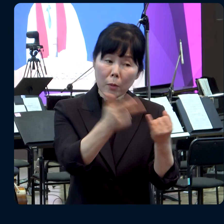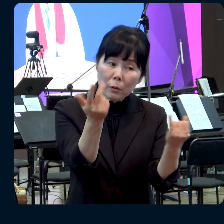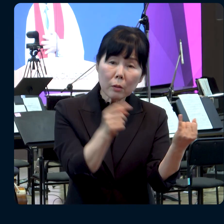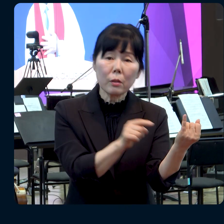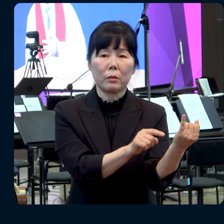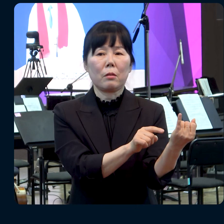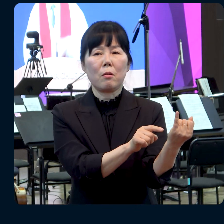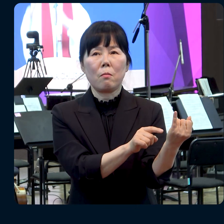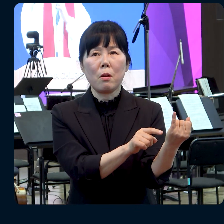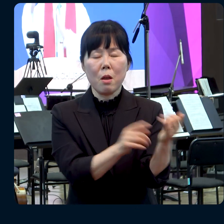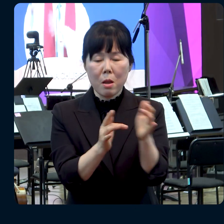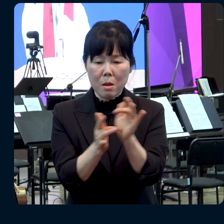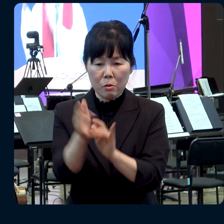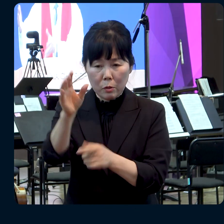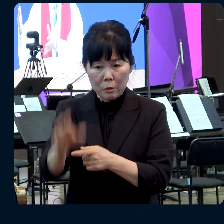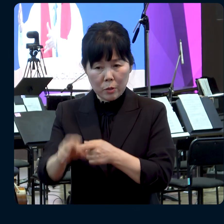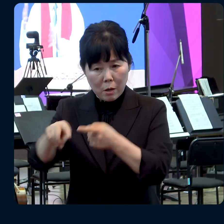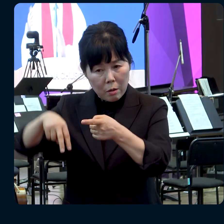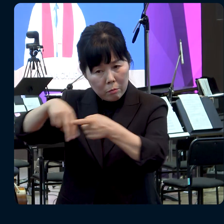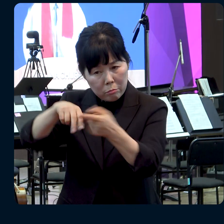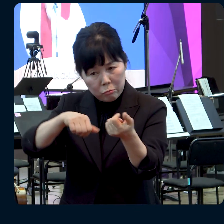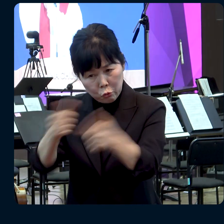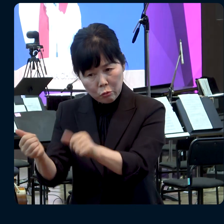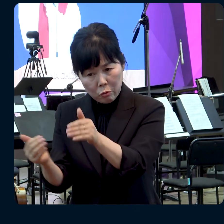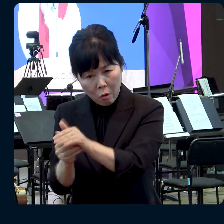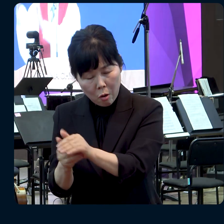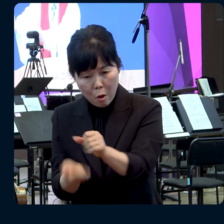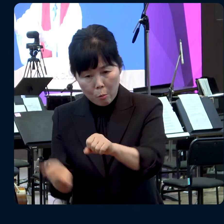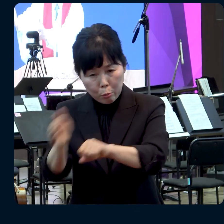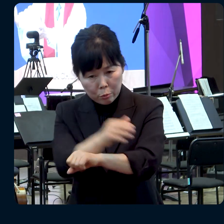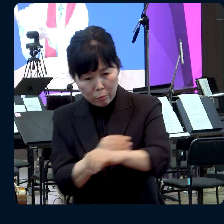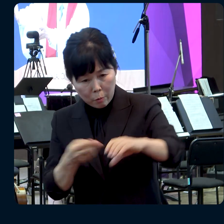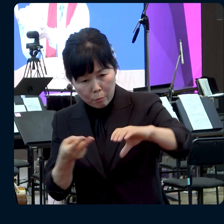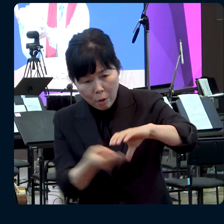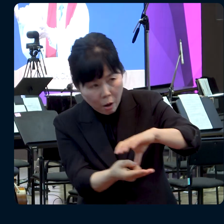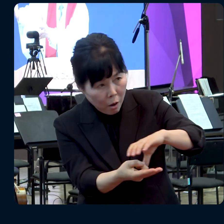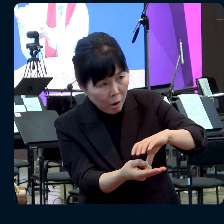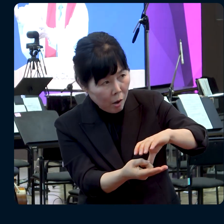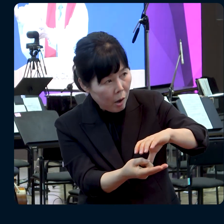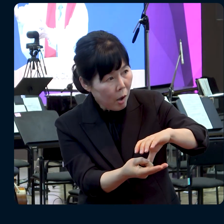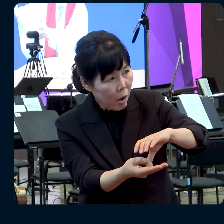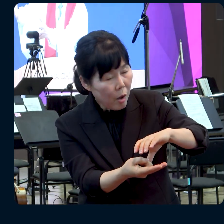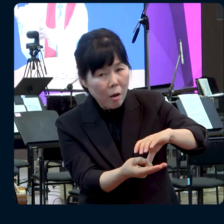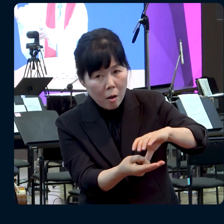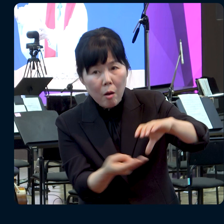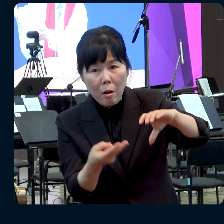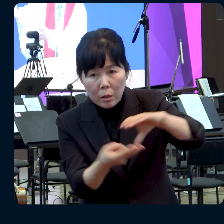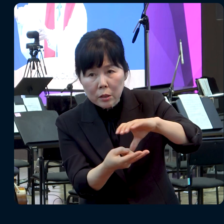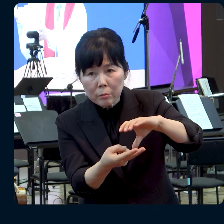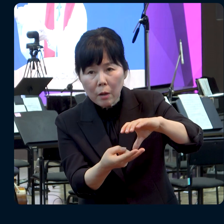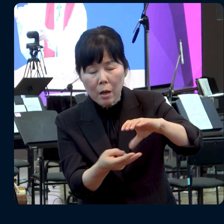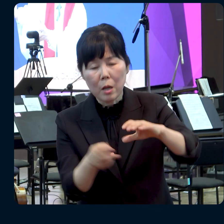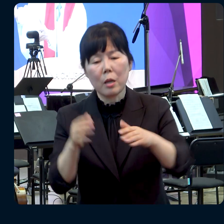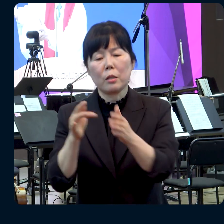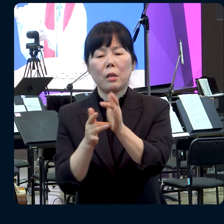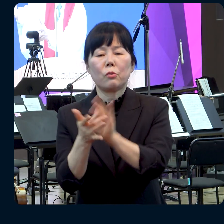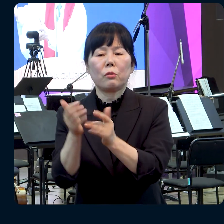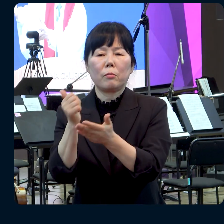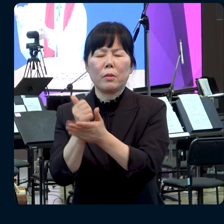마리아는요, 예수님이 십자가에 죽으시고 무덤에 들어가셨지만, 그러나 그 주님을 향한 그 마음